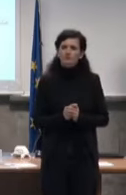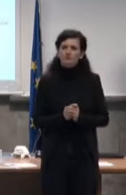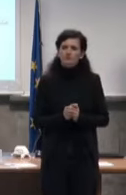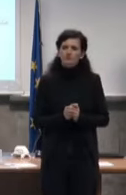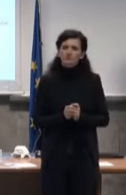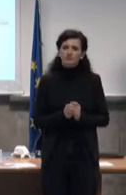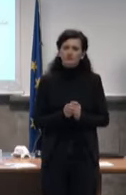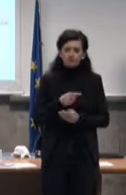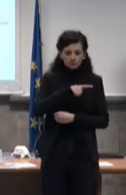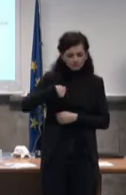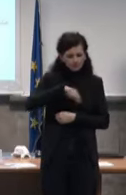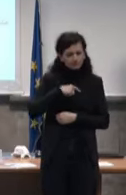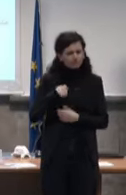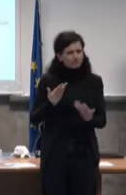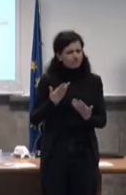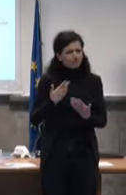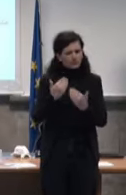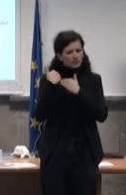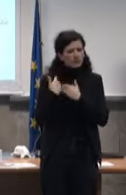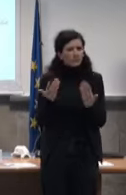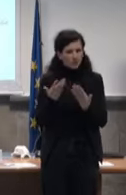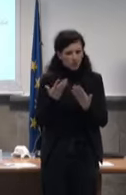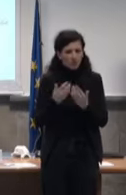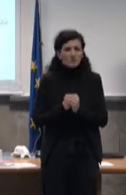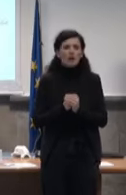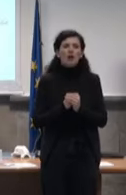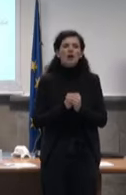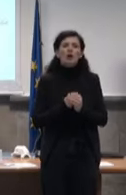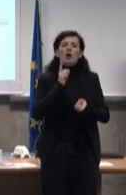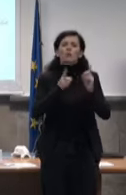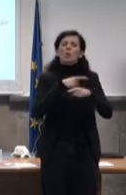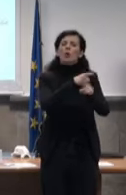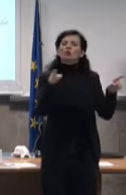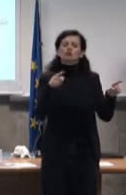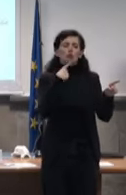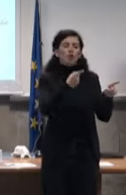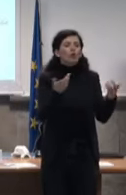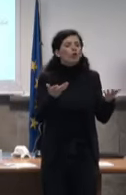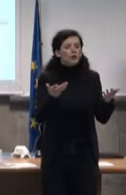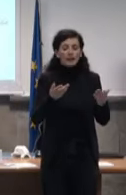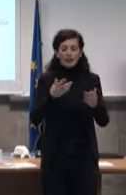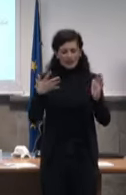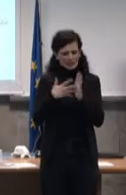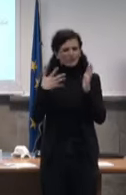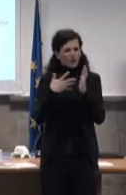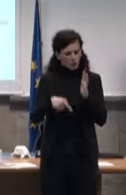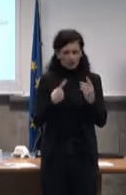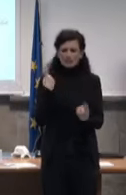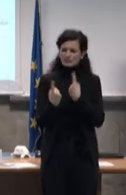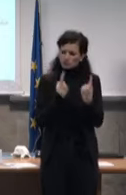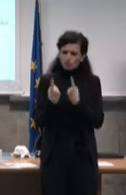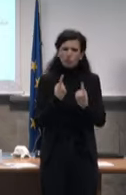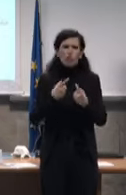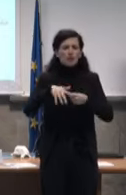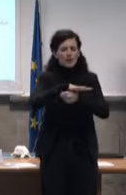alla comunità esterna di dire che nonostante la difficoltà attuale nonostante la difficoltà per le famiglie